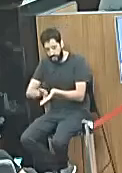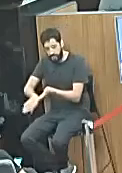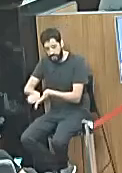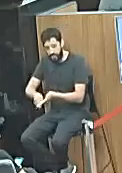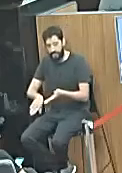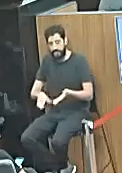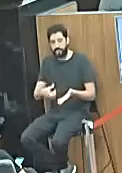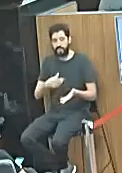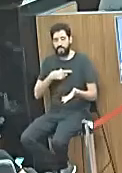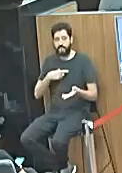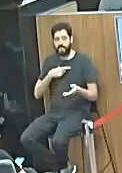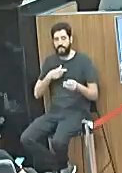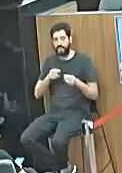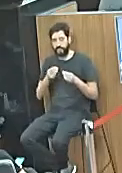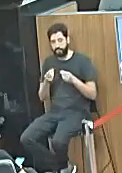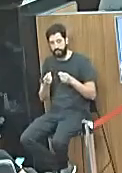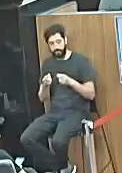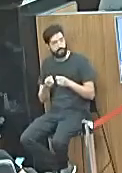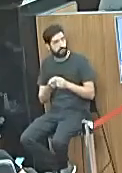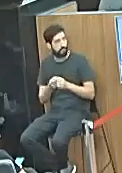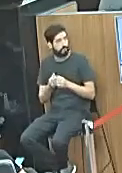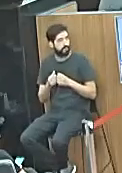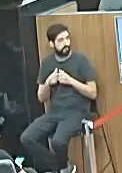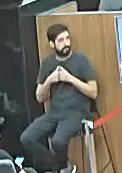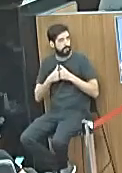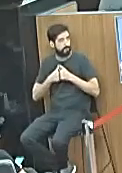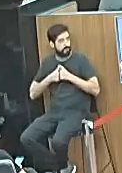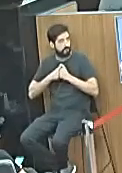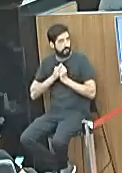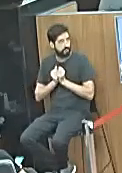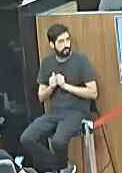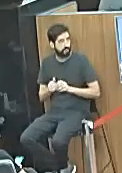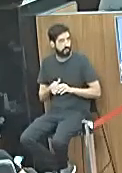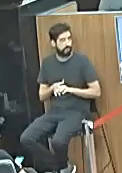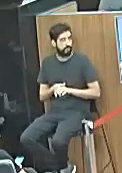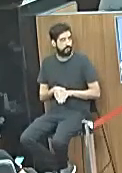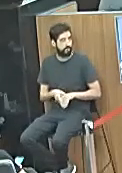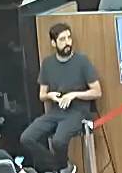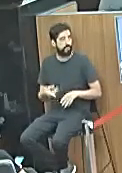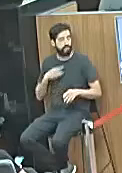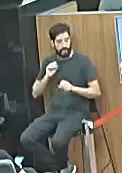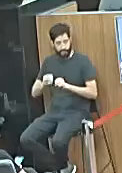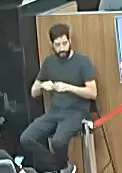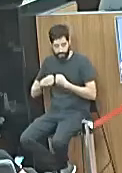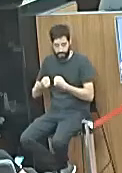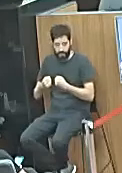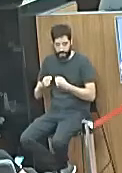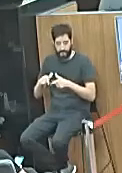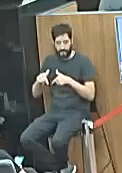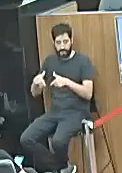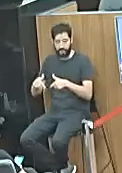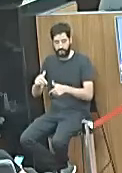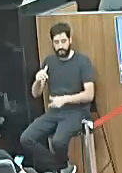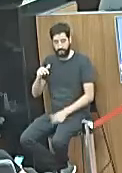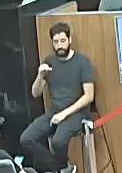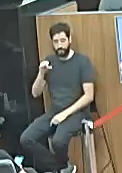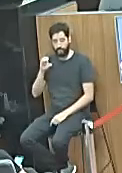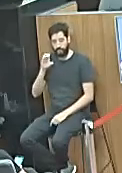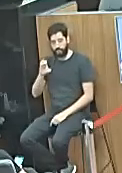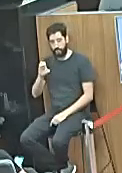cascas talos raízes sementes e folhas fortalecer as ações do concelho a concelho